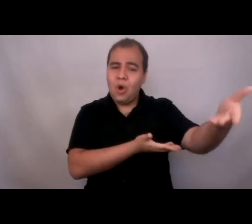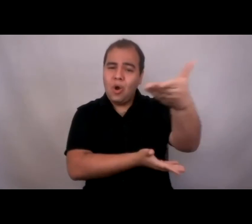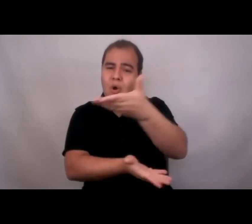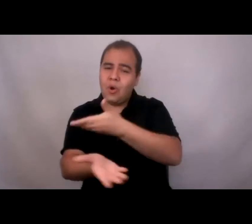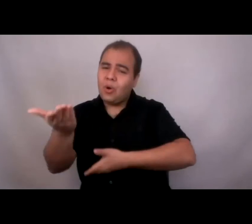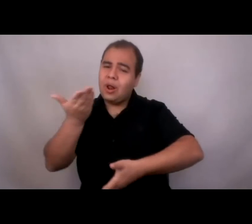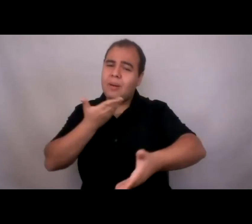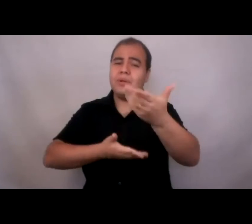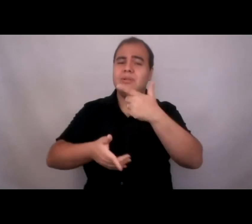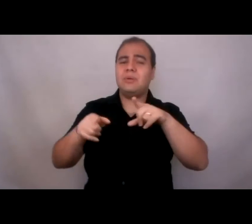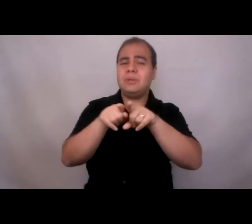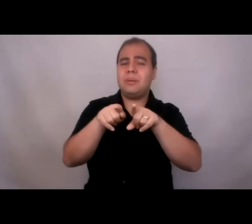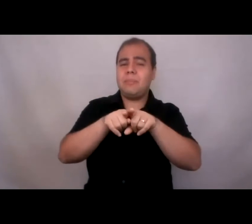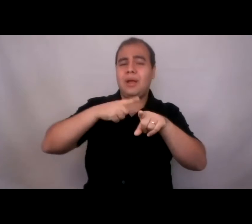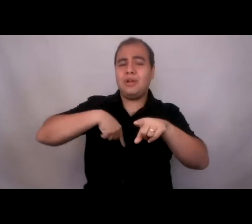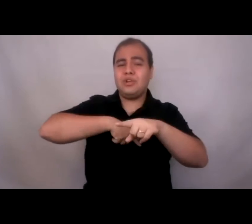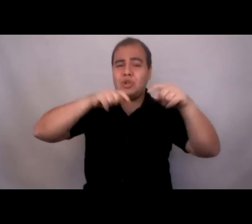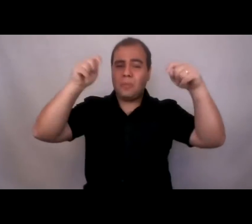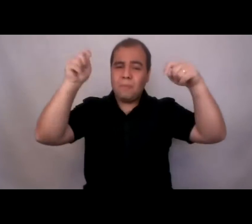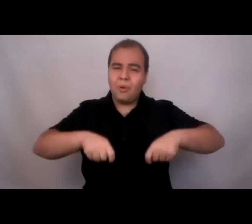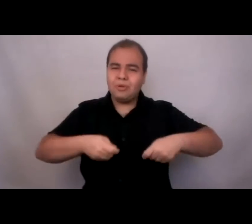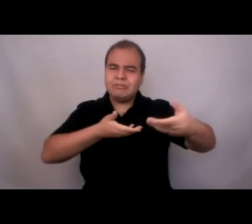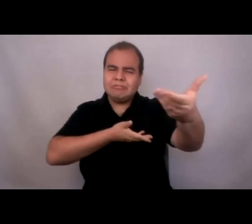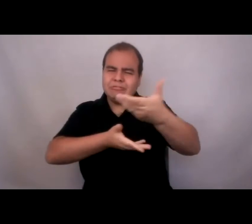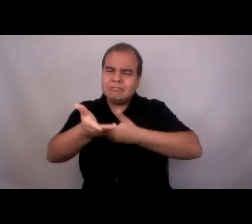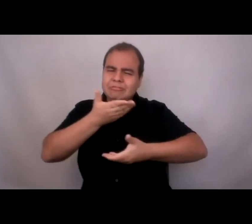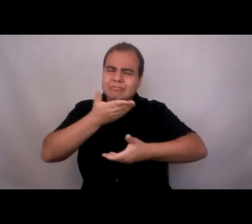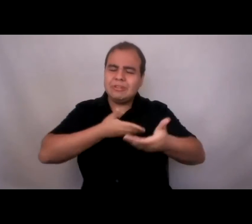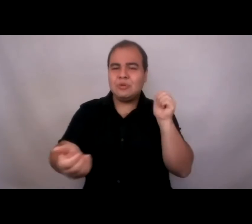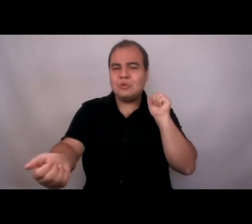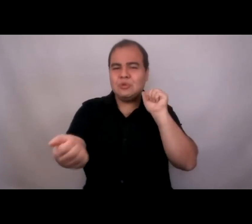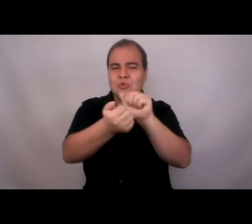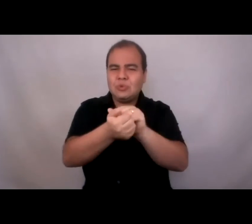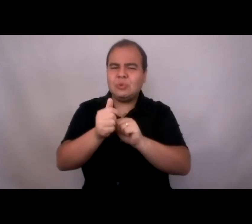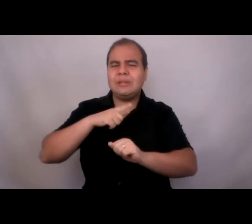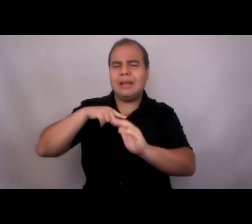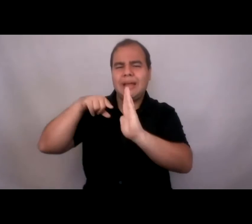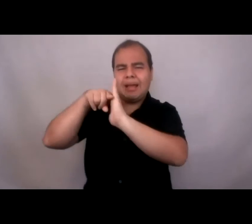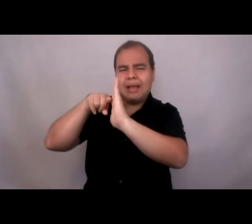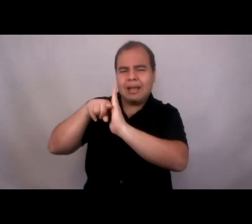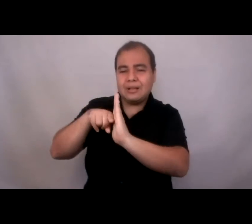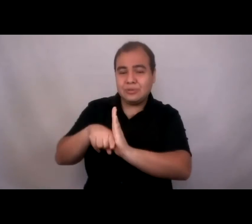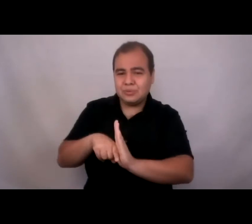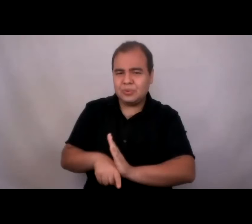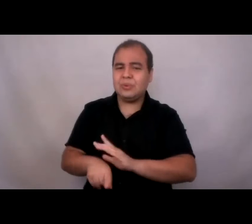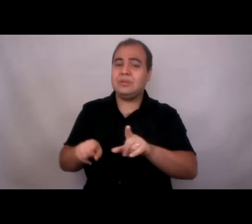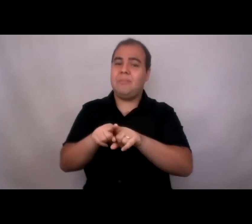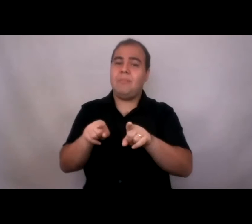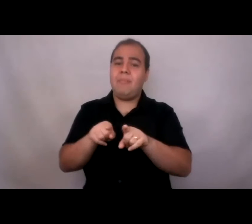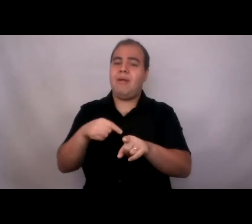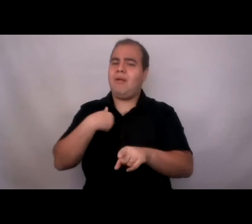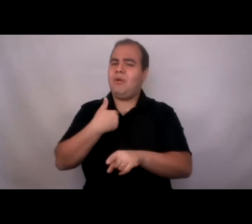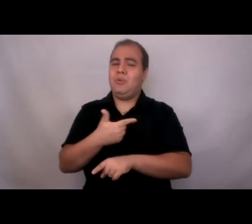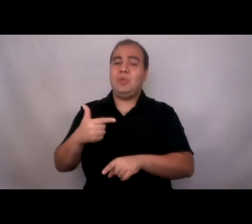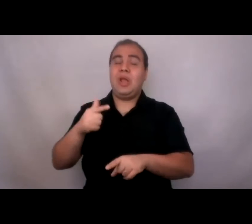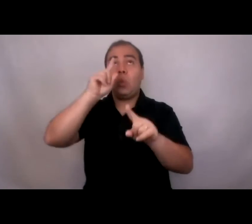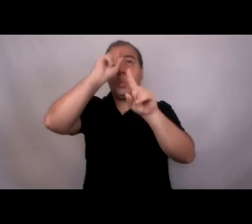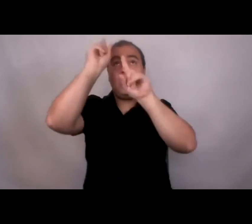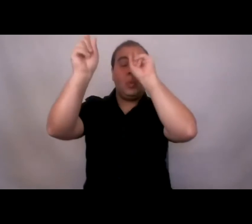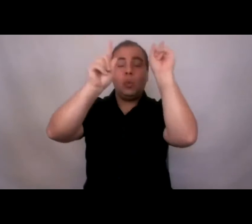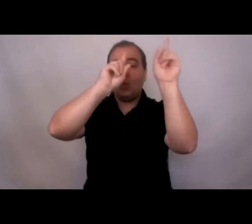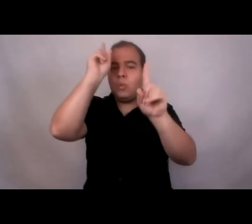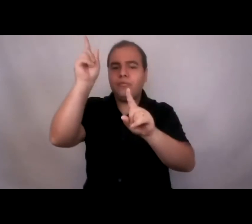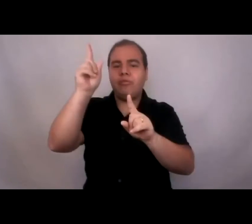a gente tenha tempo de construir, de novo trazer questões. Eu não tenho dúvida que